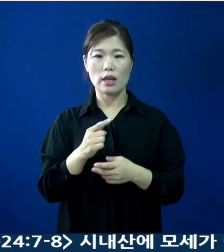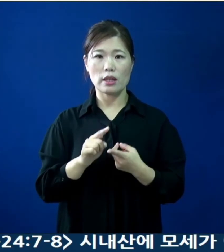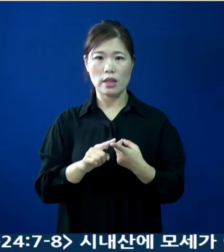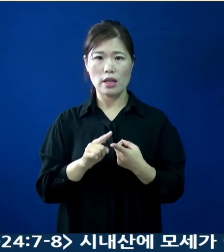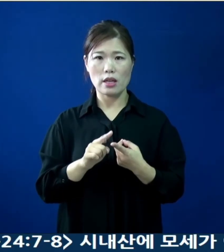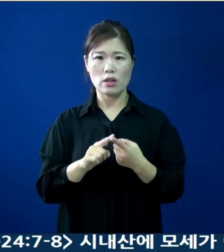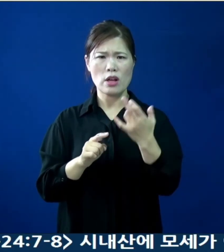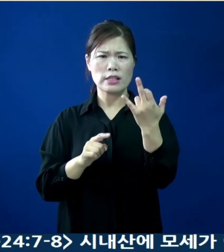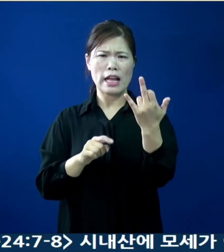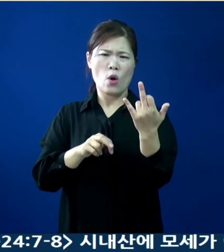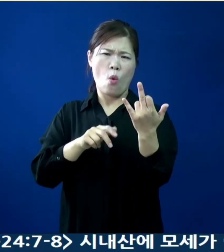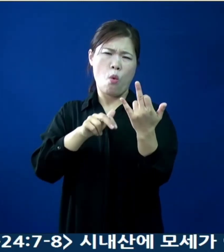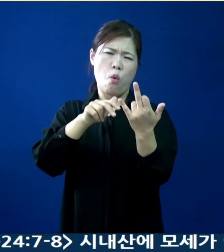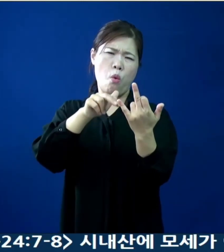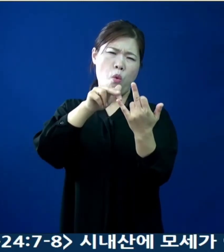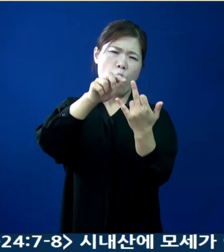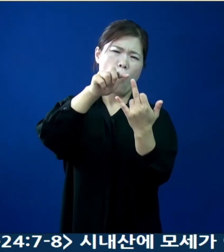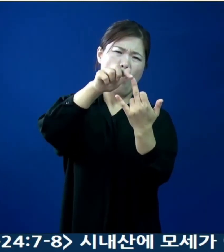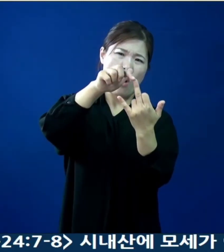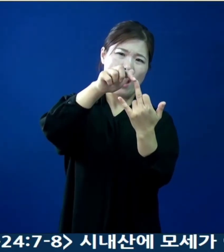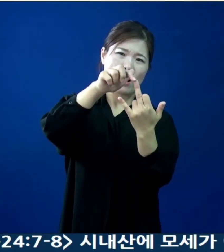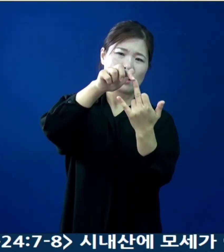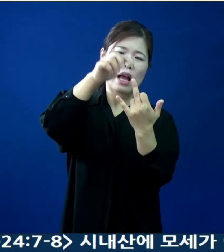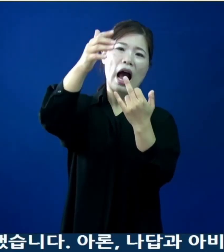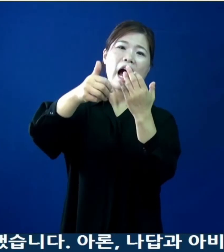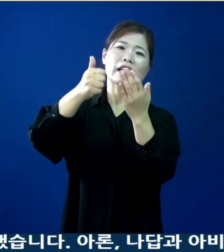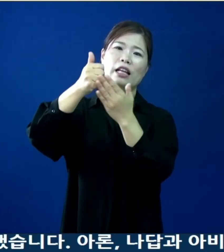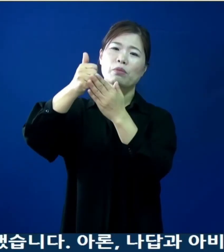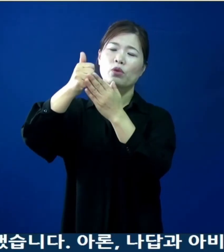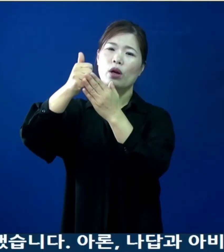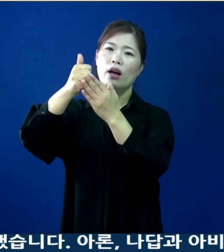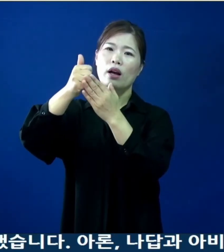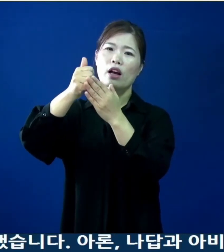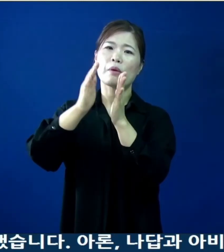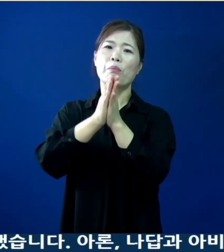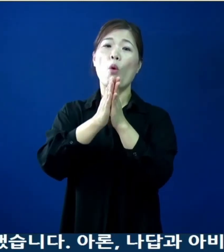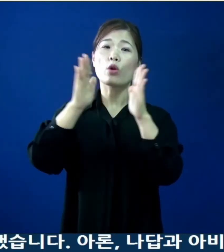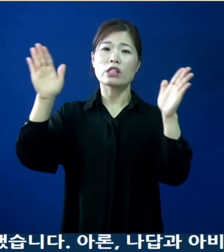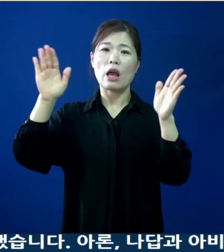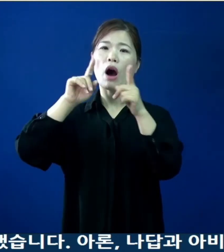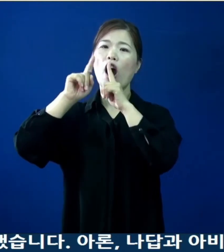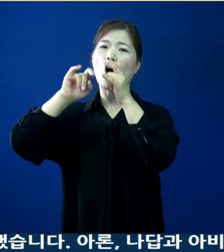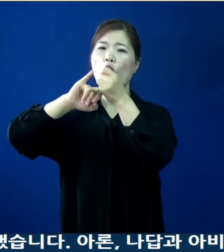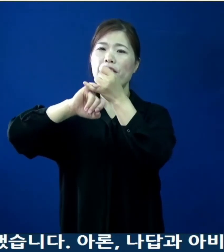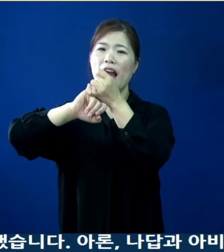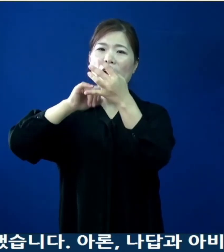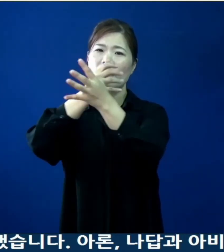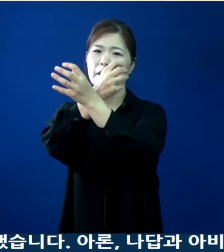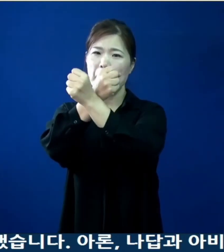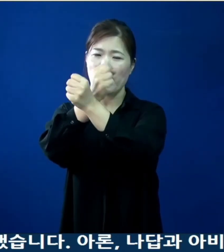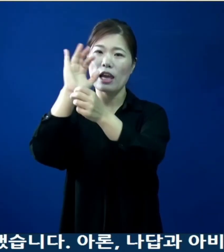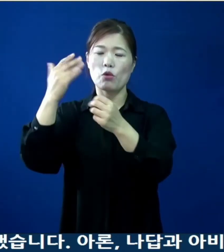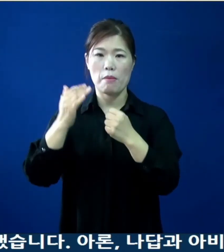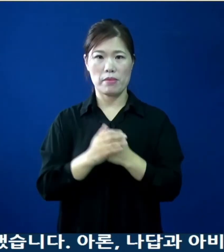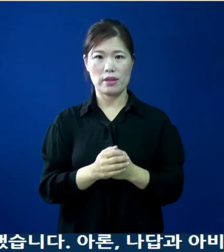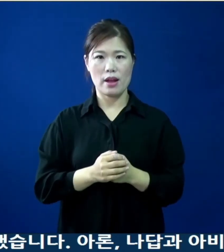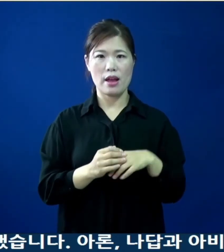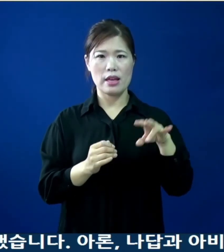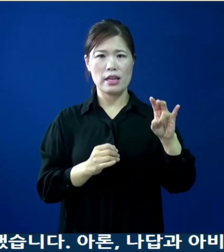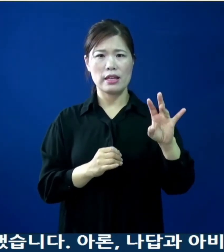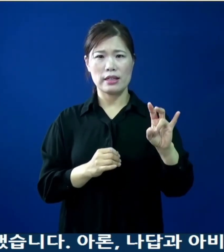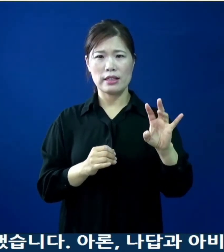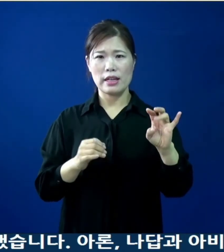산 꼭대기까지 올라가서 하나님과 언약을 맺게 됩니다. 7절에 보면 그 언약을 맺는 장면이